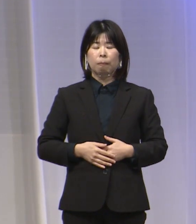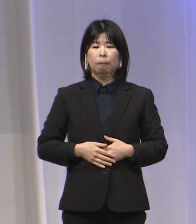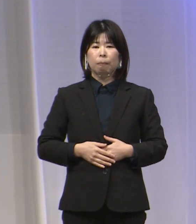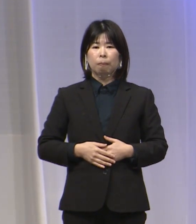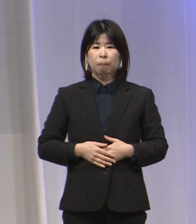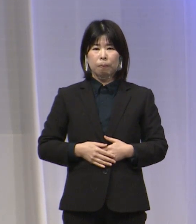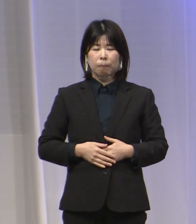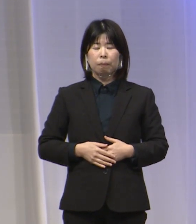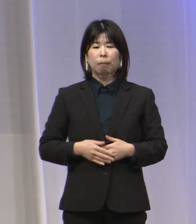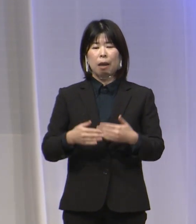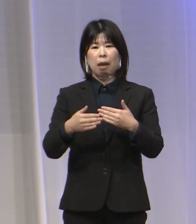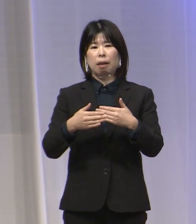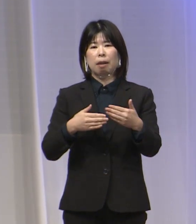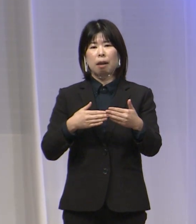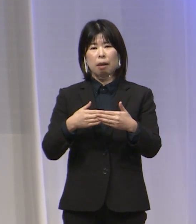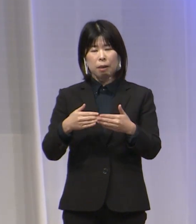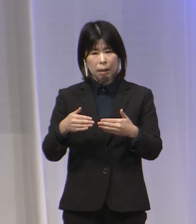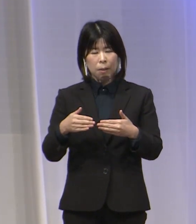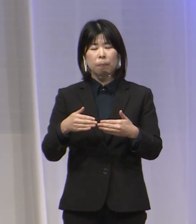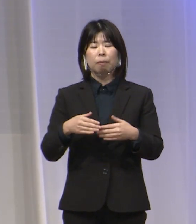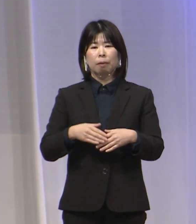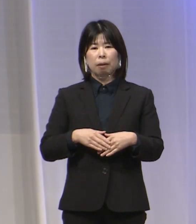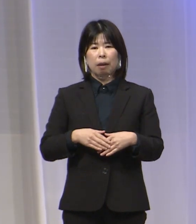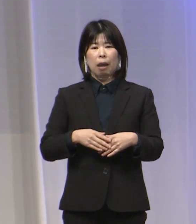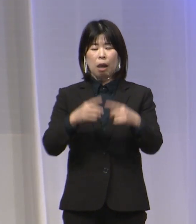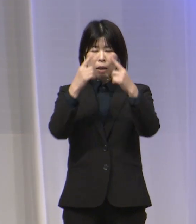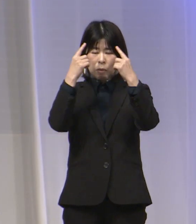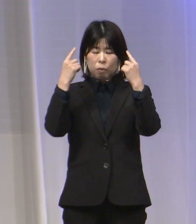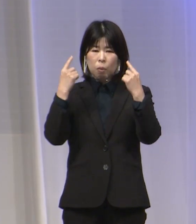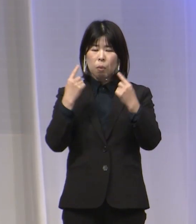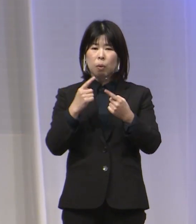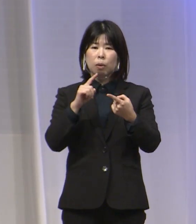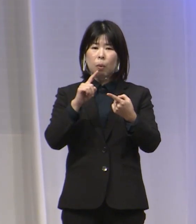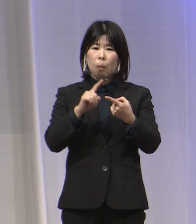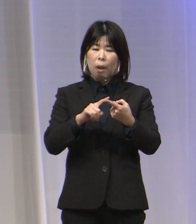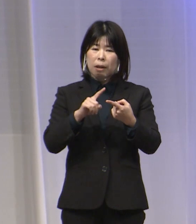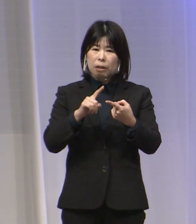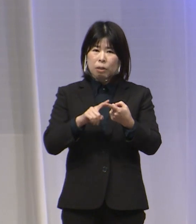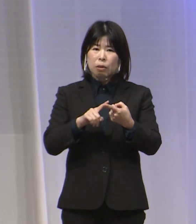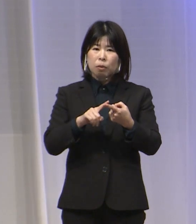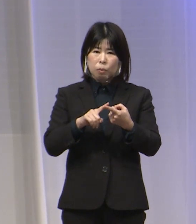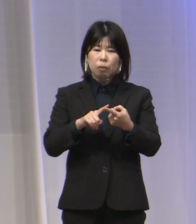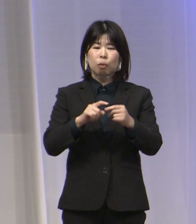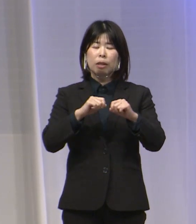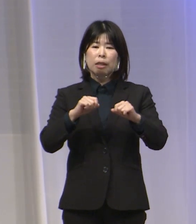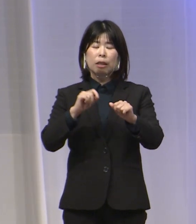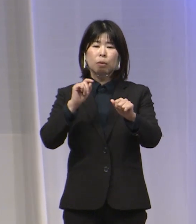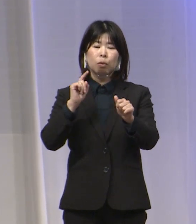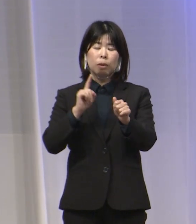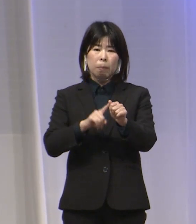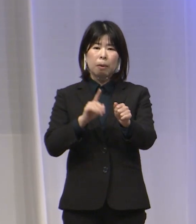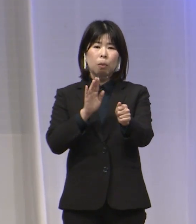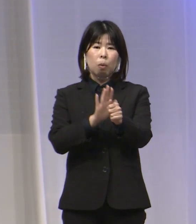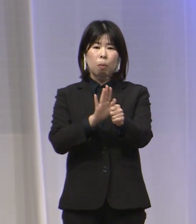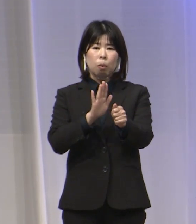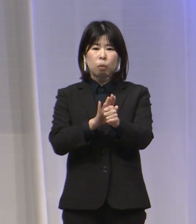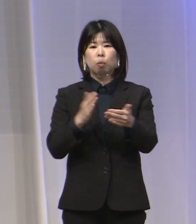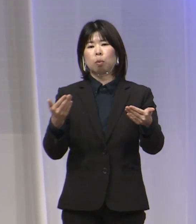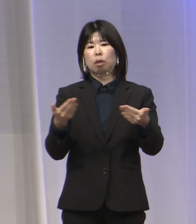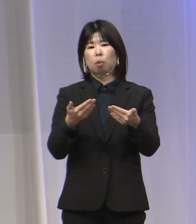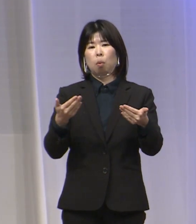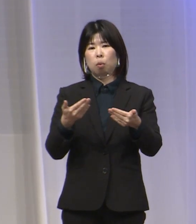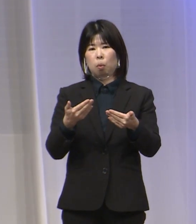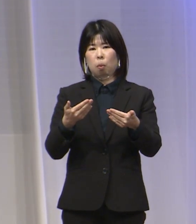その経験から将来は人々がその人らしく生きるためのサポートをする仕事に就きたいと思います